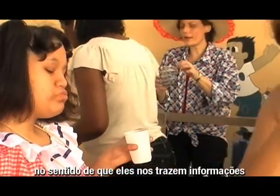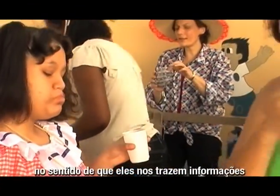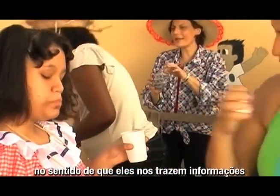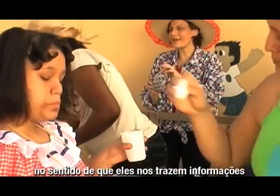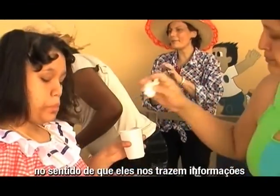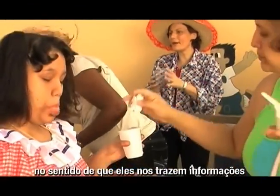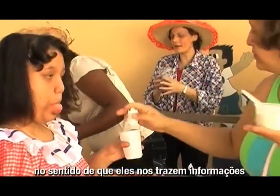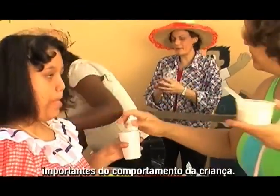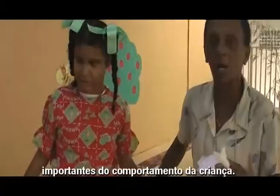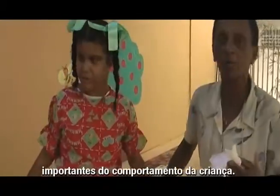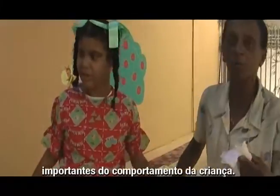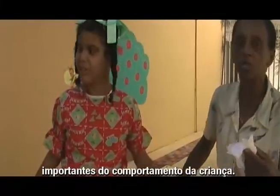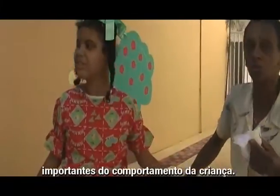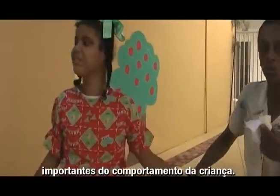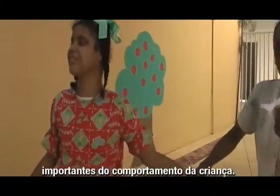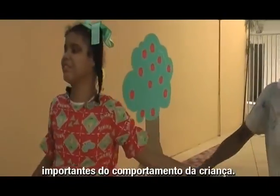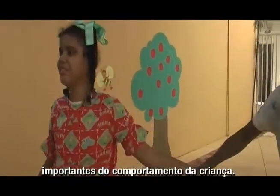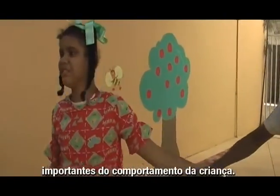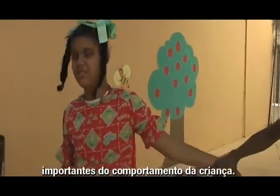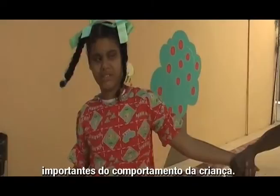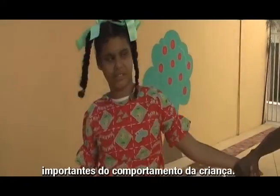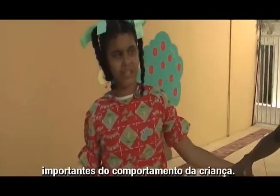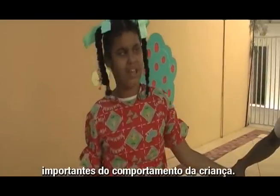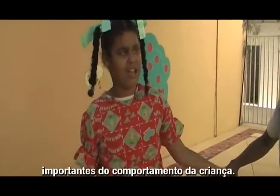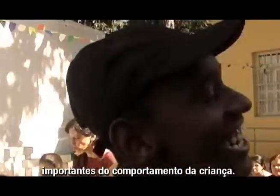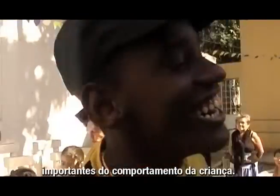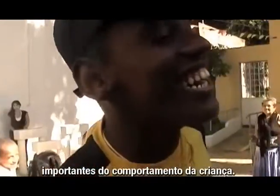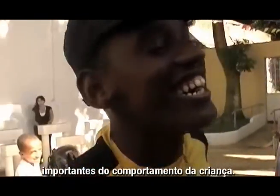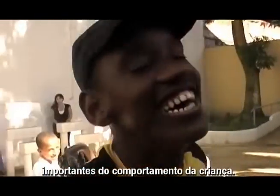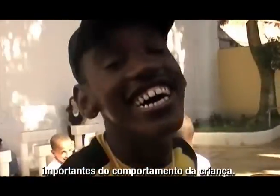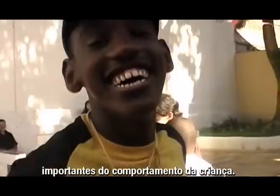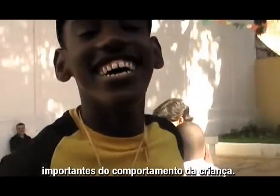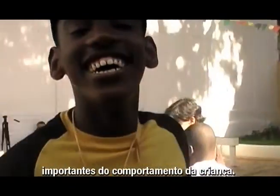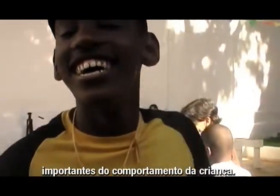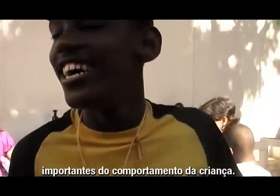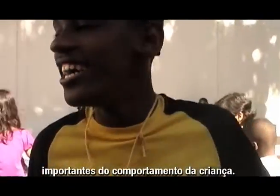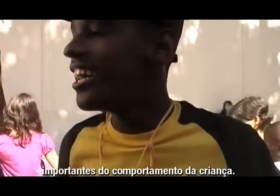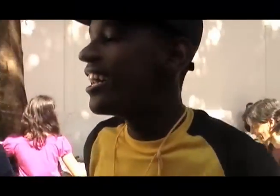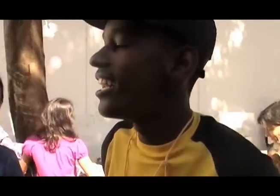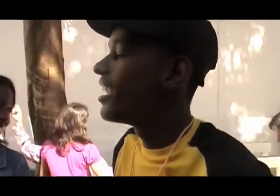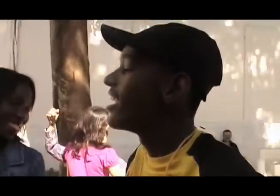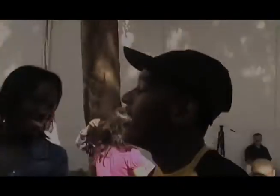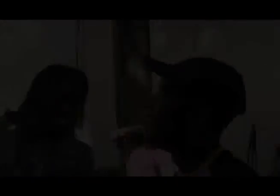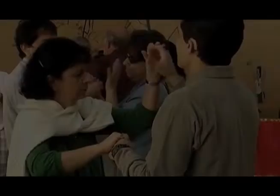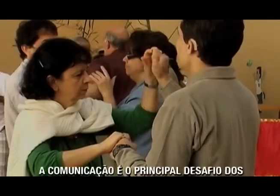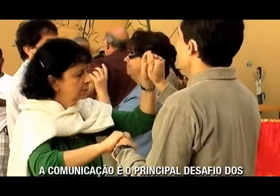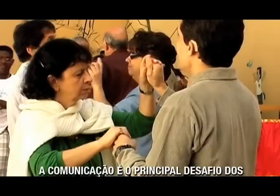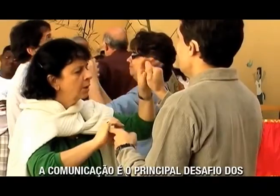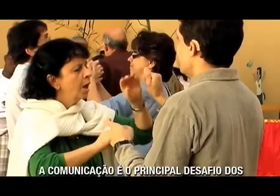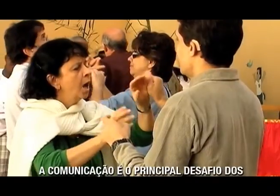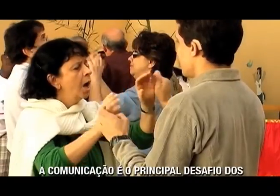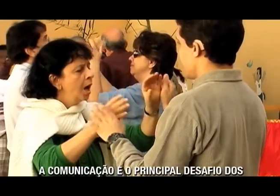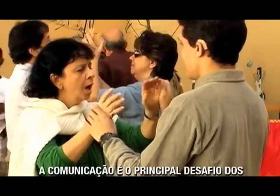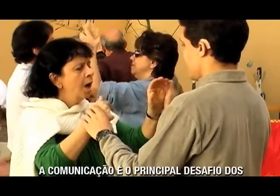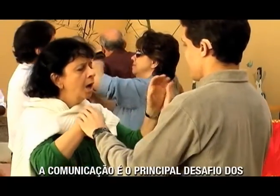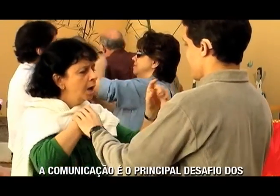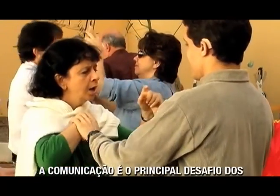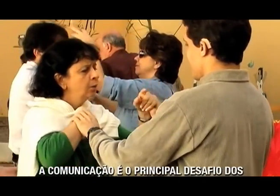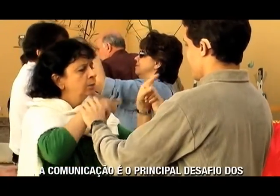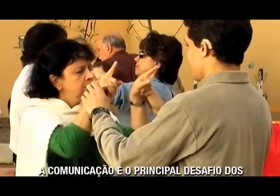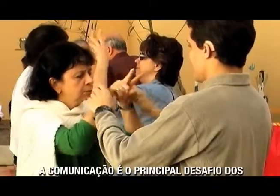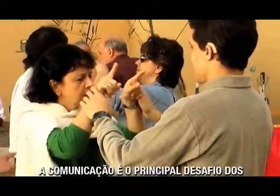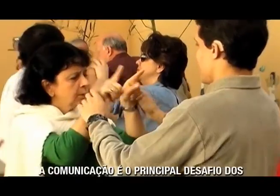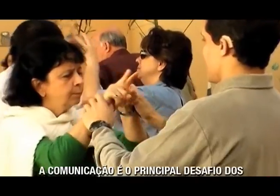trazem informações importantes do comportamento da criança. A comunicação